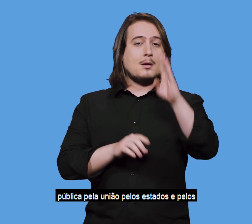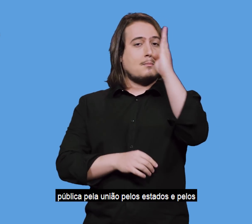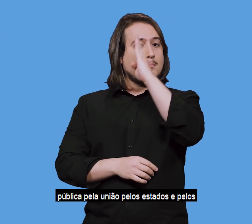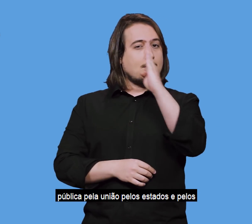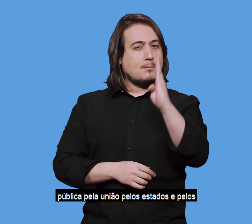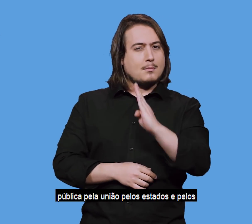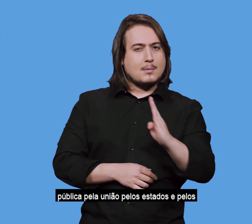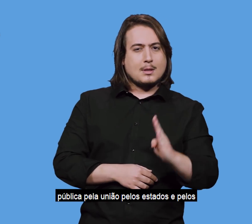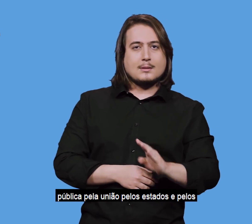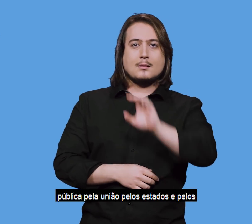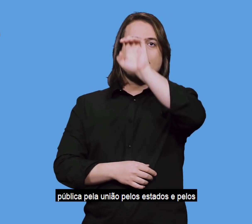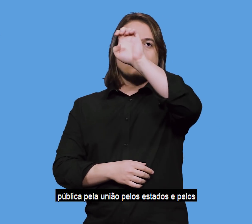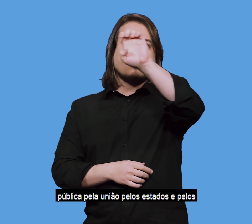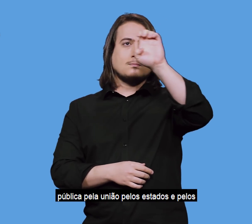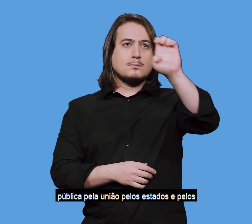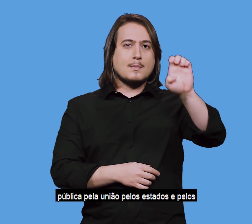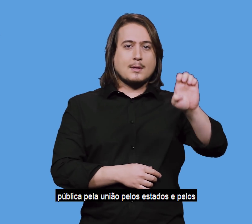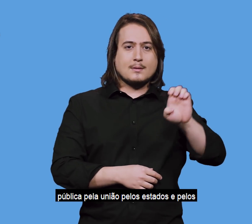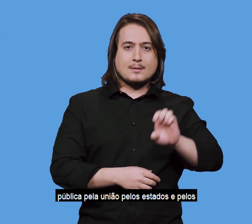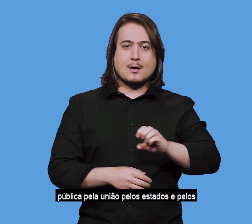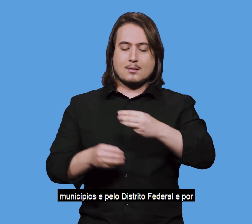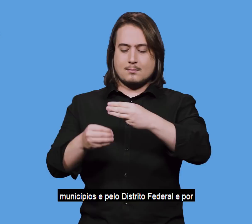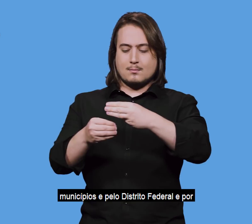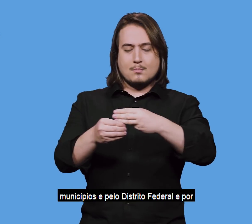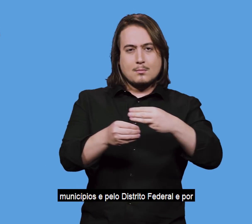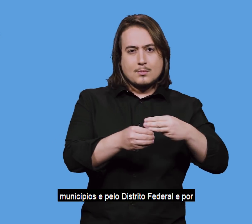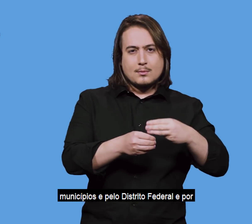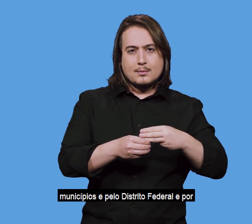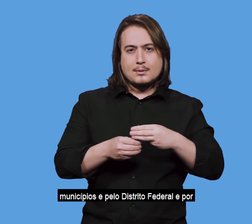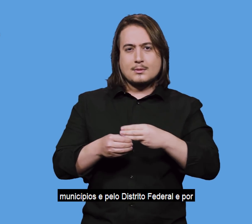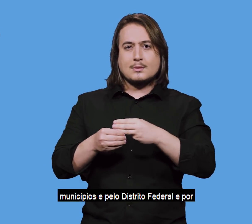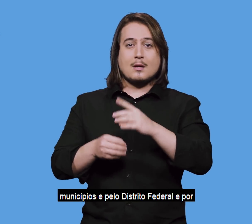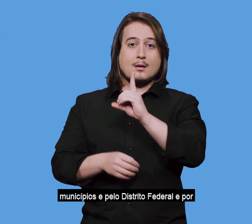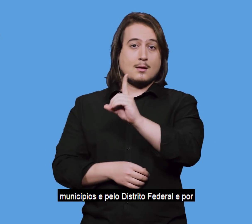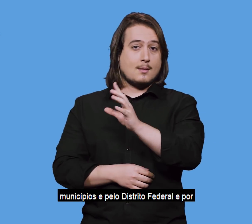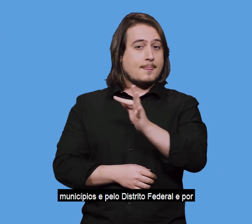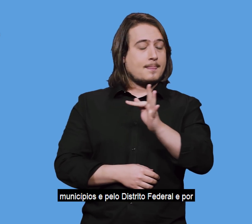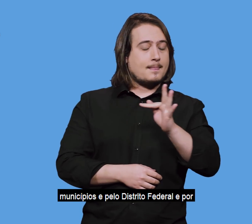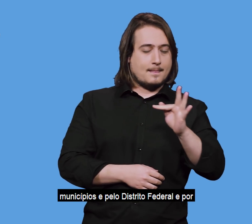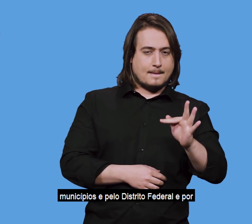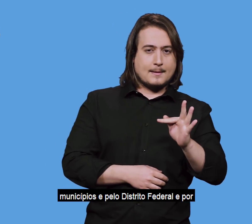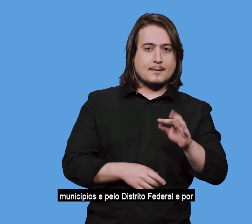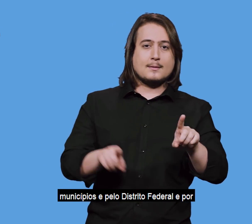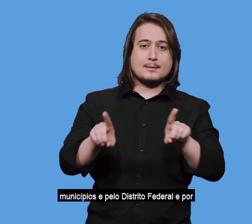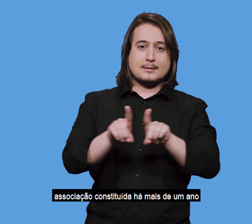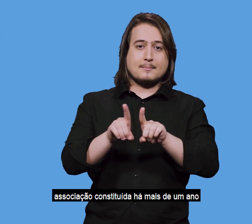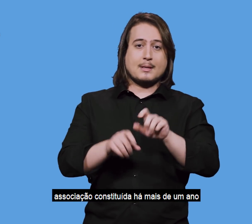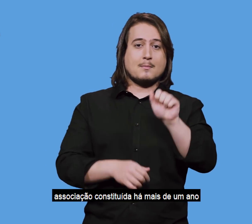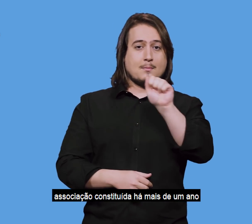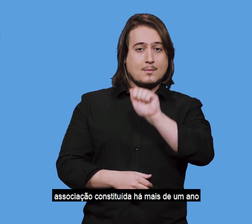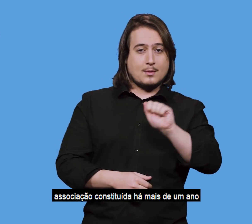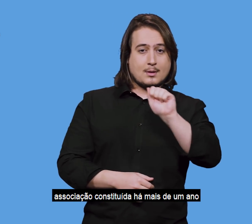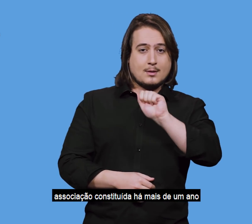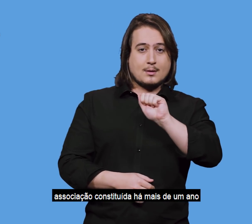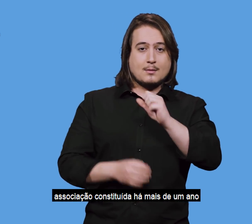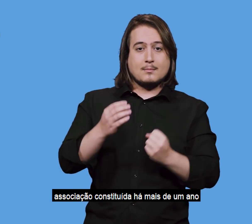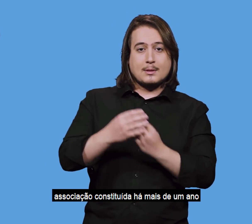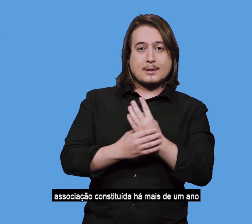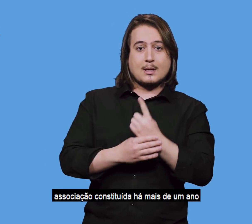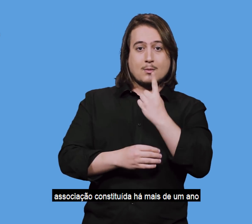pelos estados e pelos municípios e pelo distrito federal e por associação constituída há mais de um ano